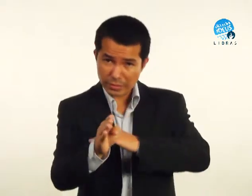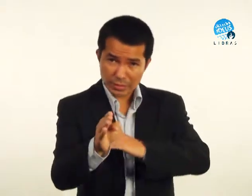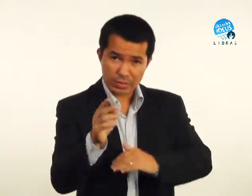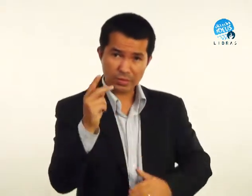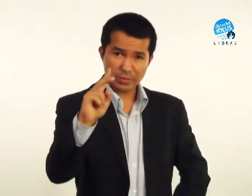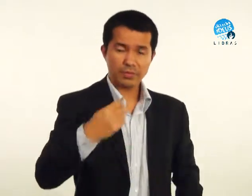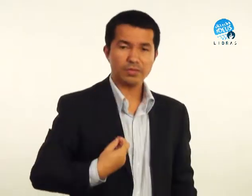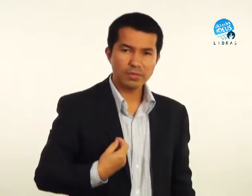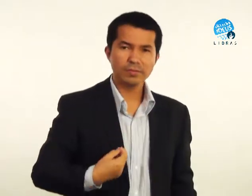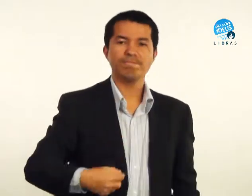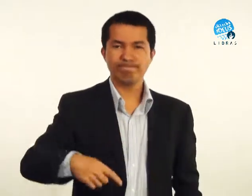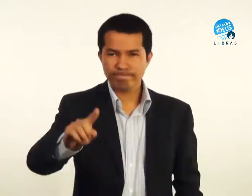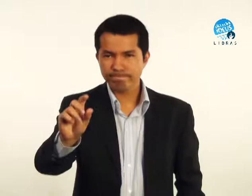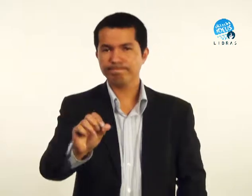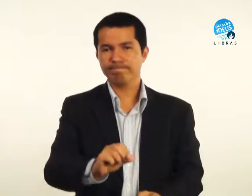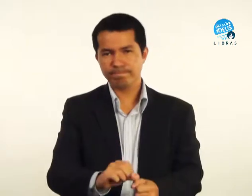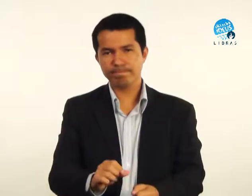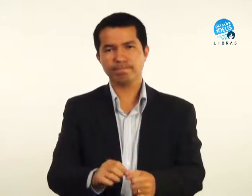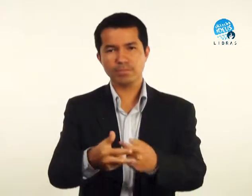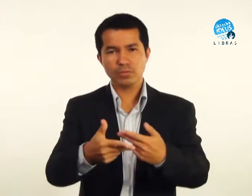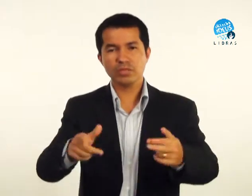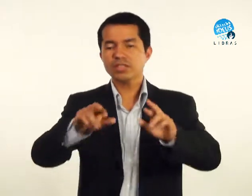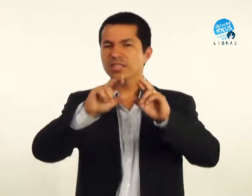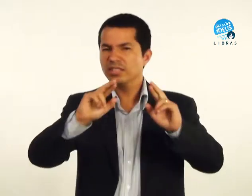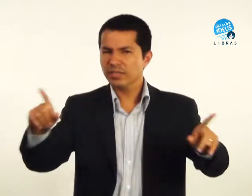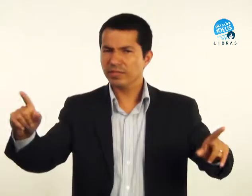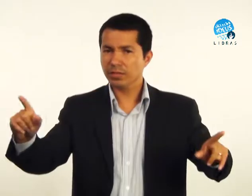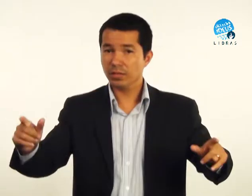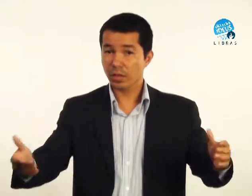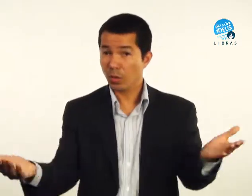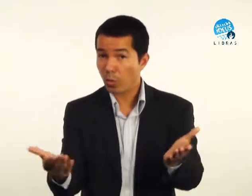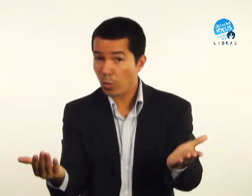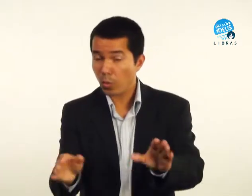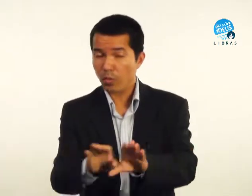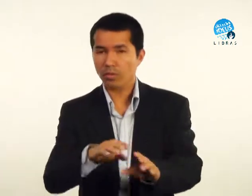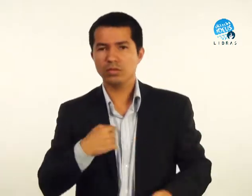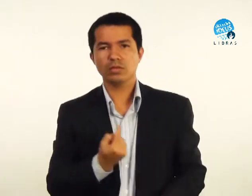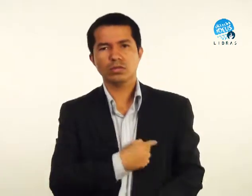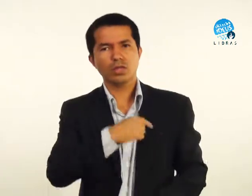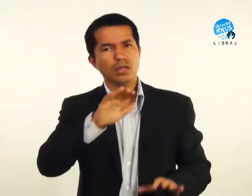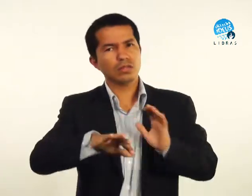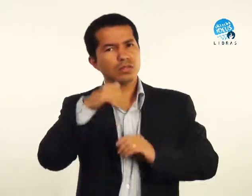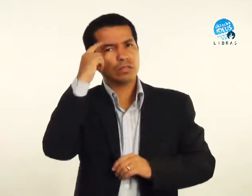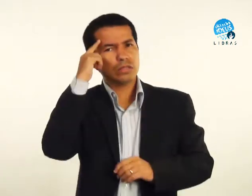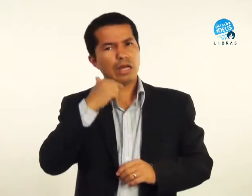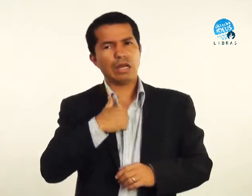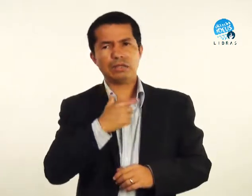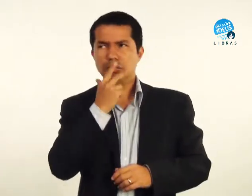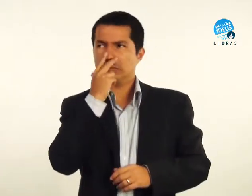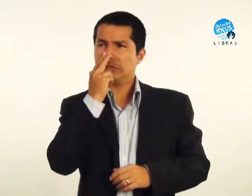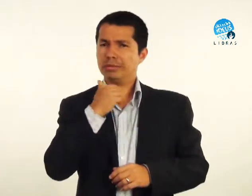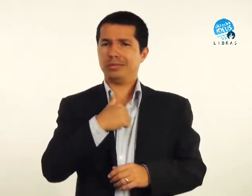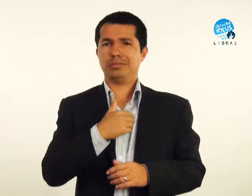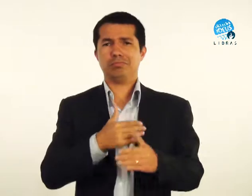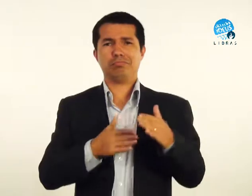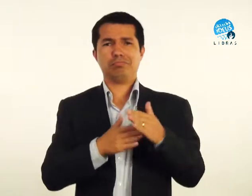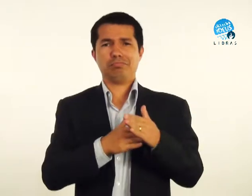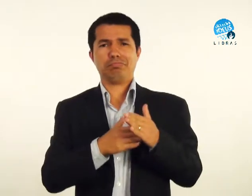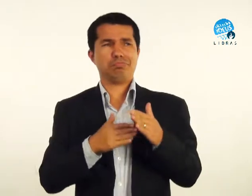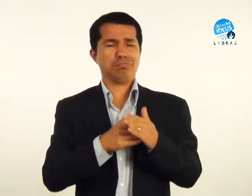dentro de você vai fazer diferença. Há até quando a gente acha